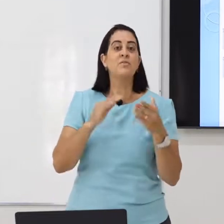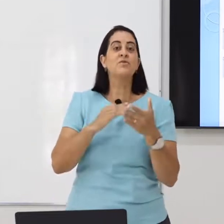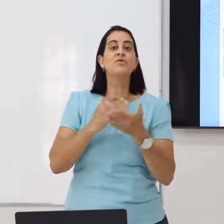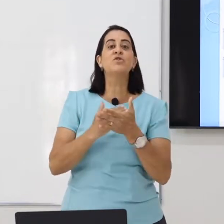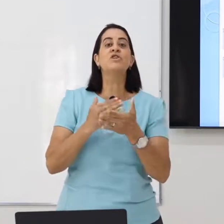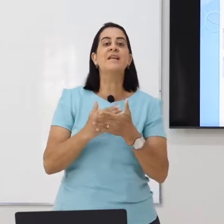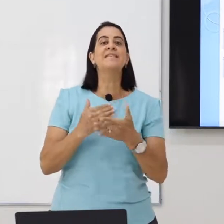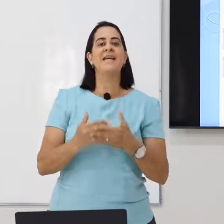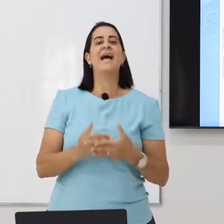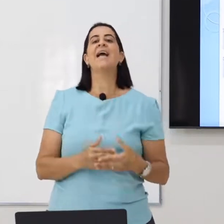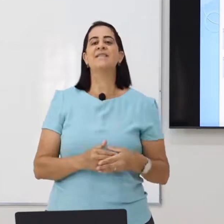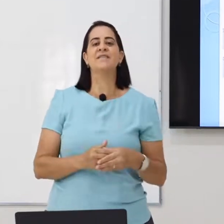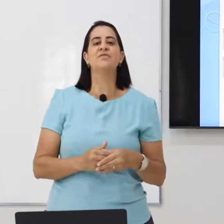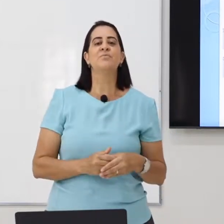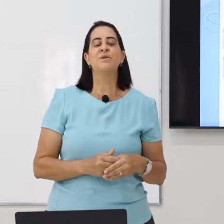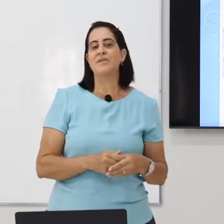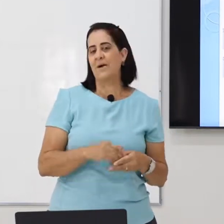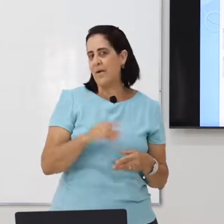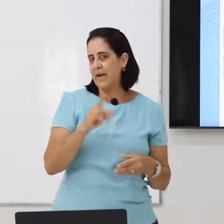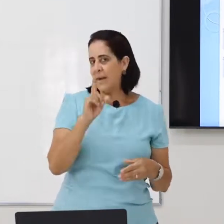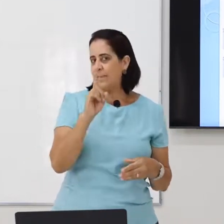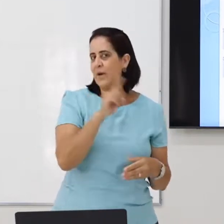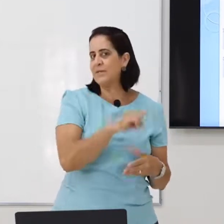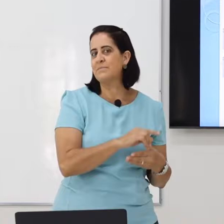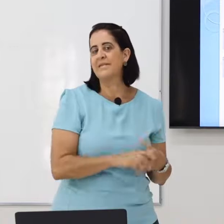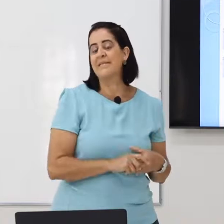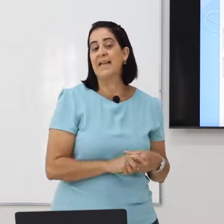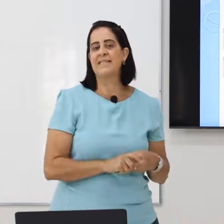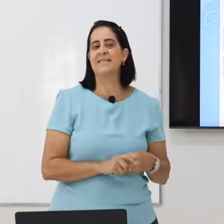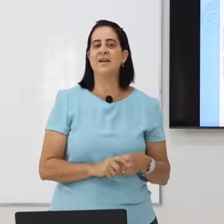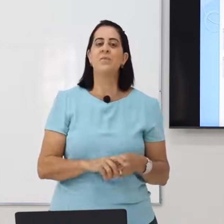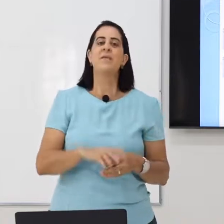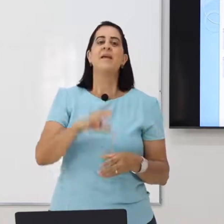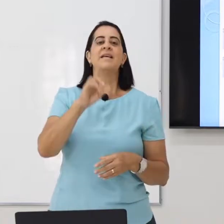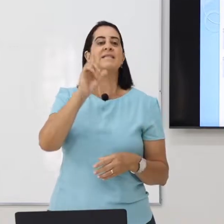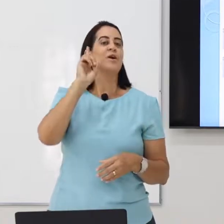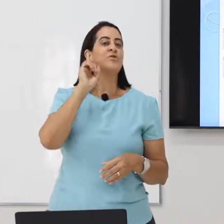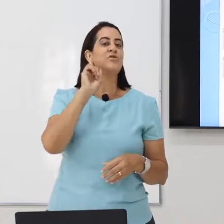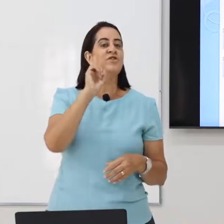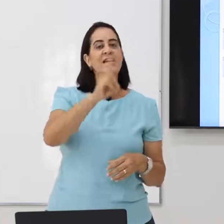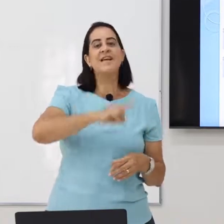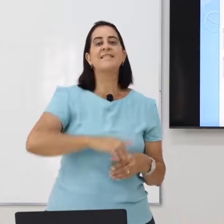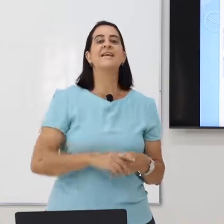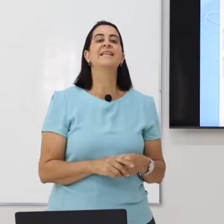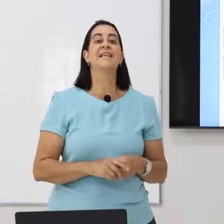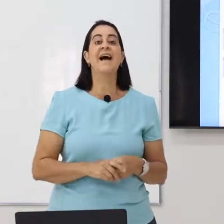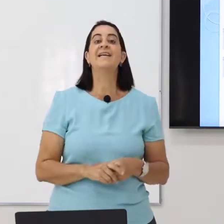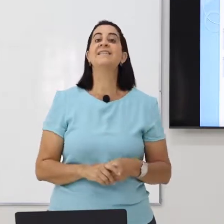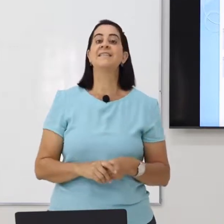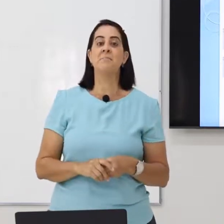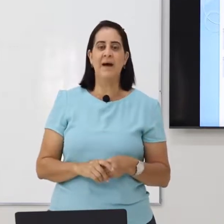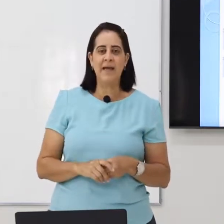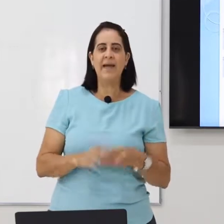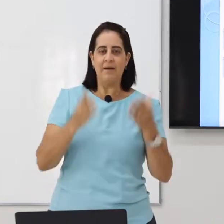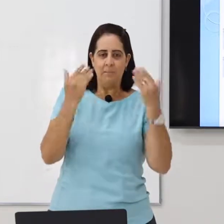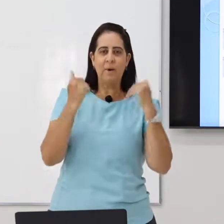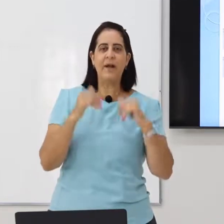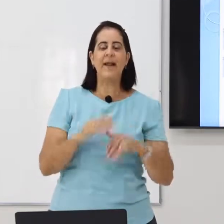vamos utilizar esses números agora na próxima sinalização, que são os dias da semana. Bora